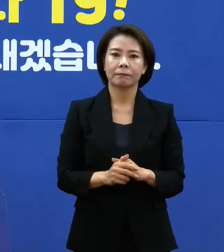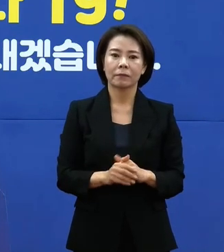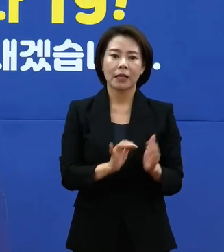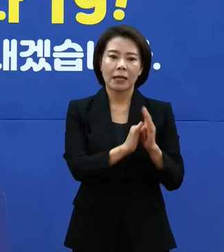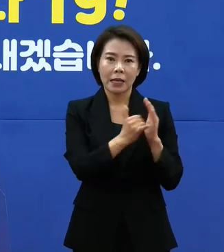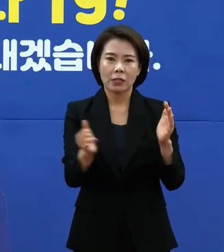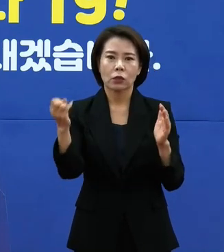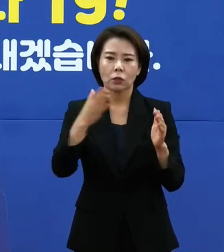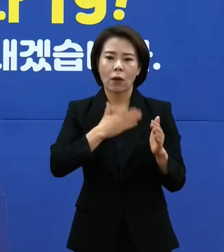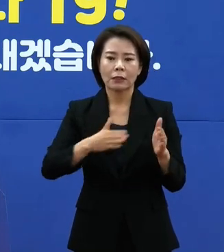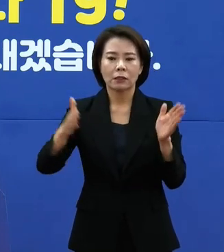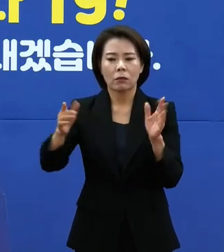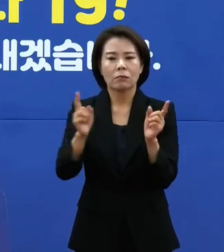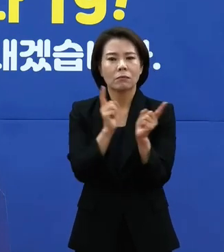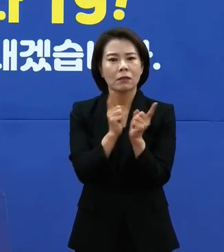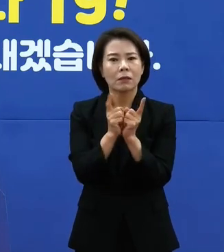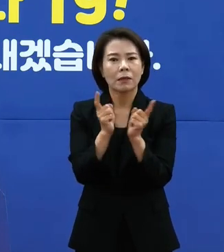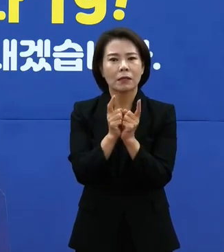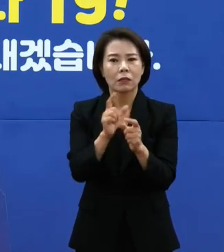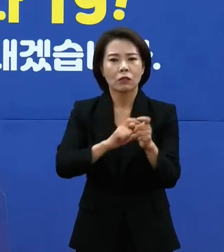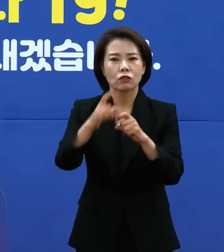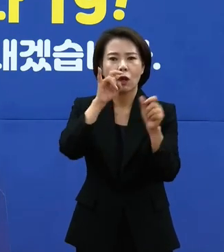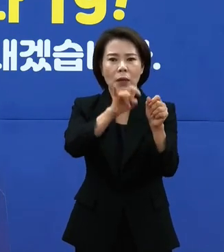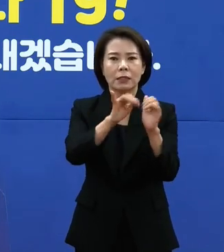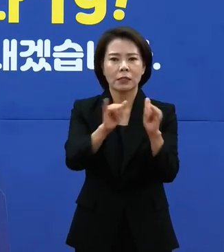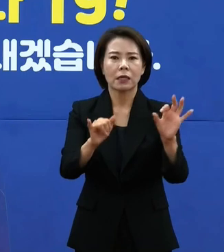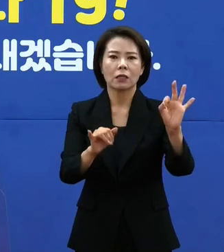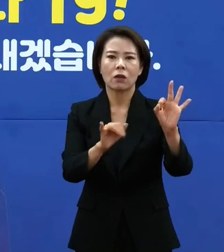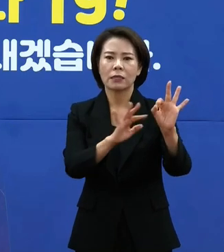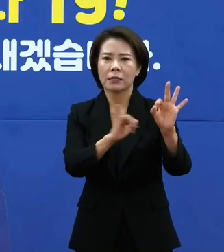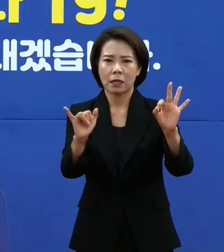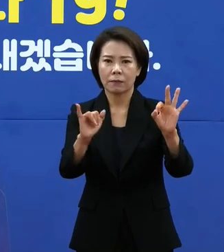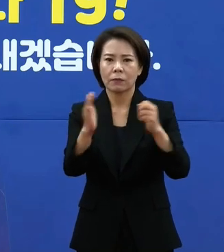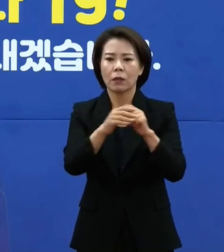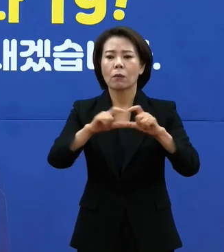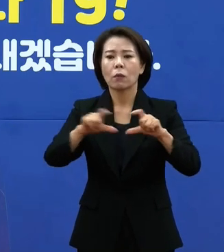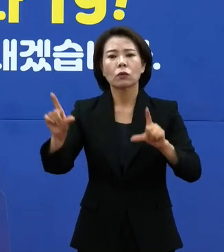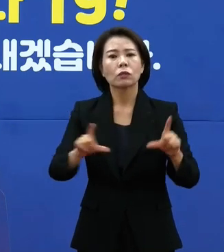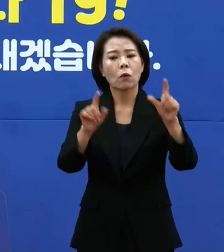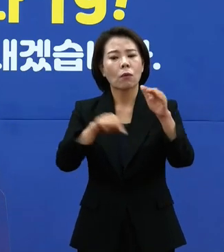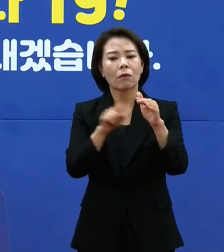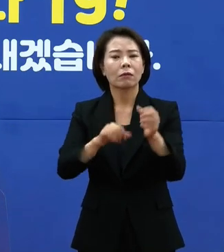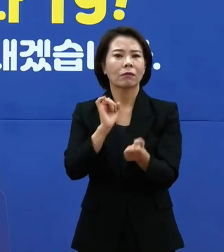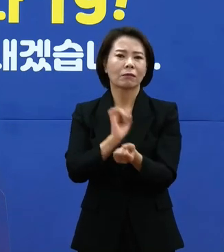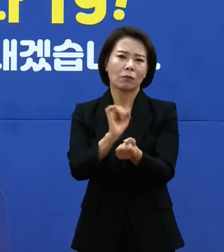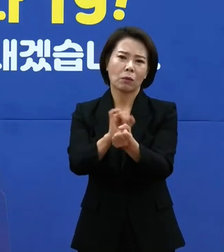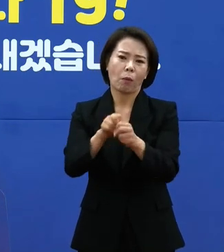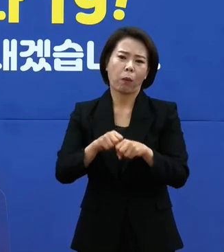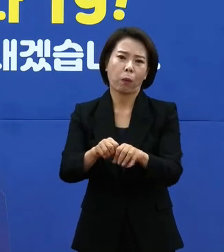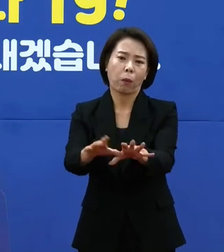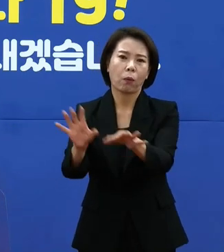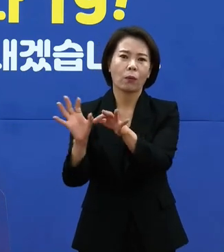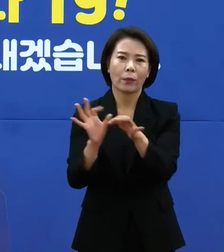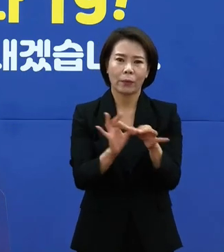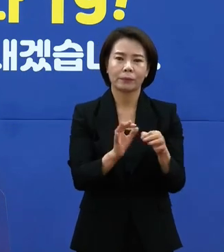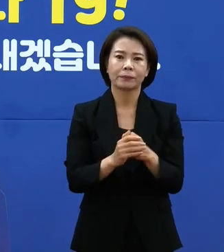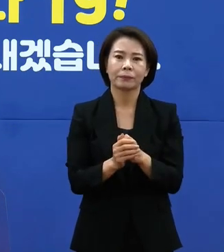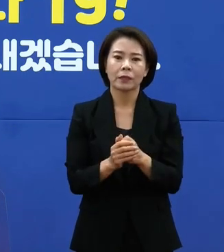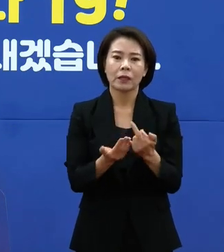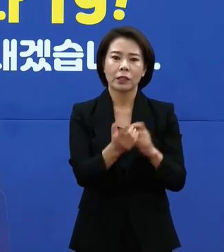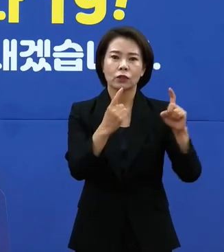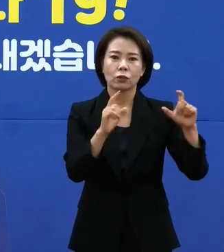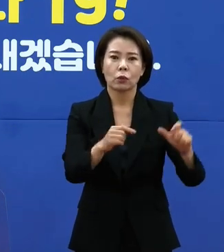가족 또는 지인 접촉으로 인한 추가 확진도 10명에 이르고 있어 일상생활 속 감염도 지속되고 있습니다.